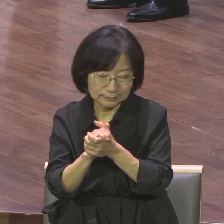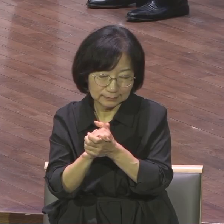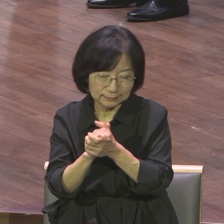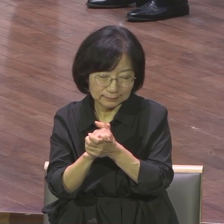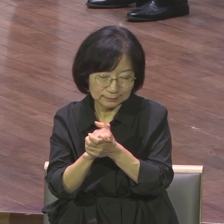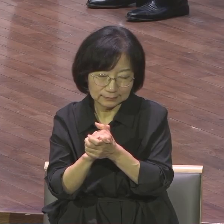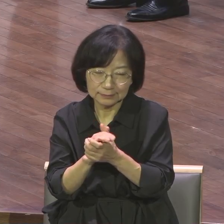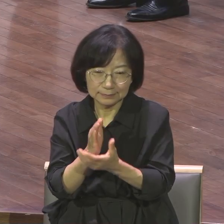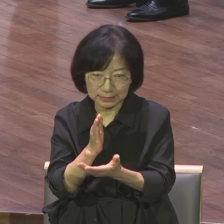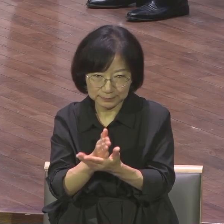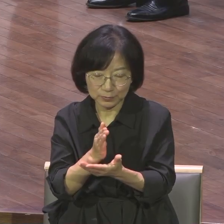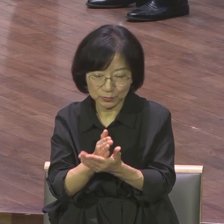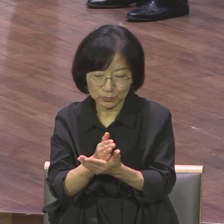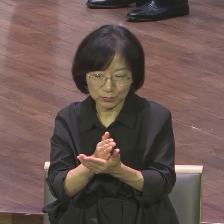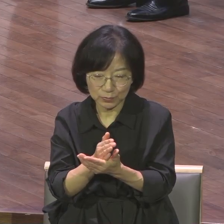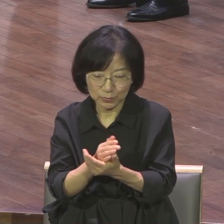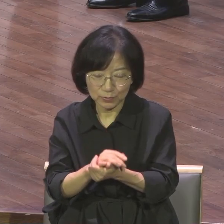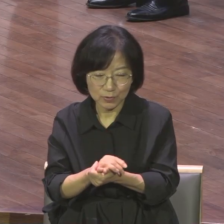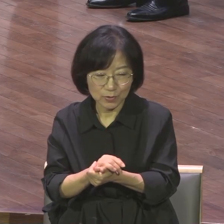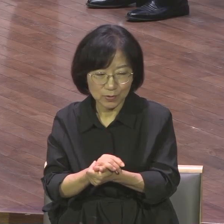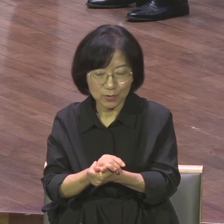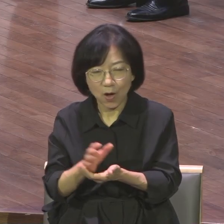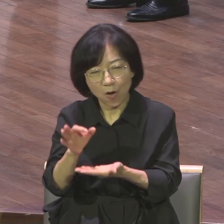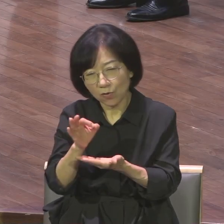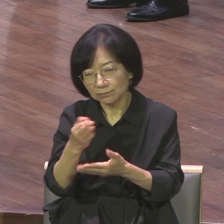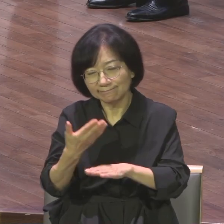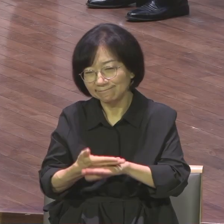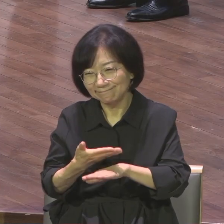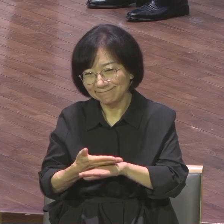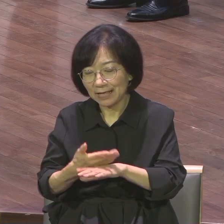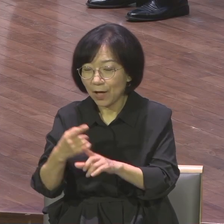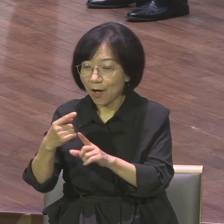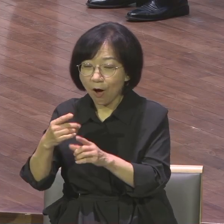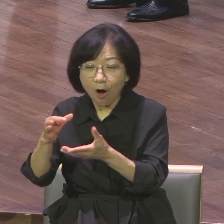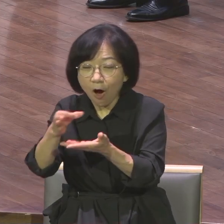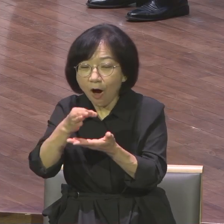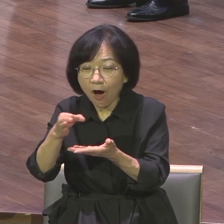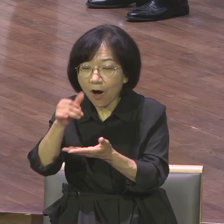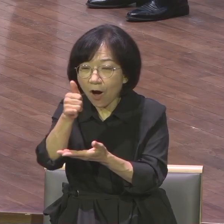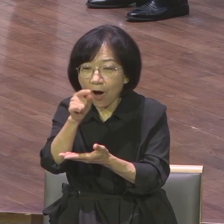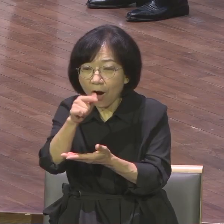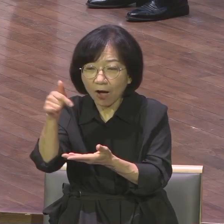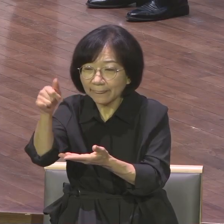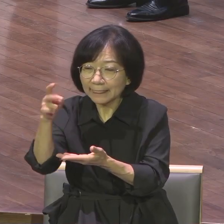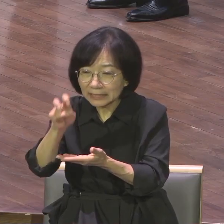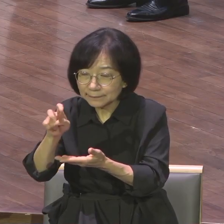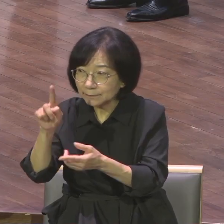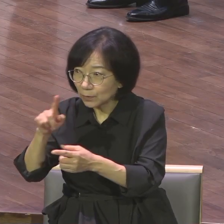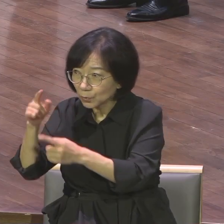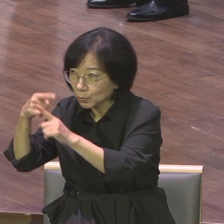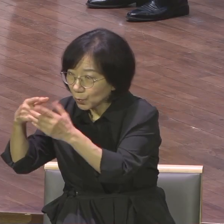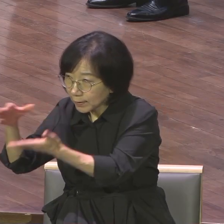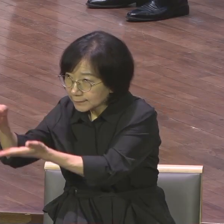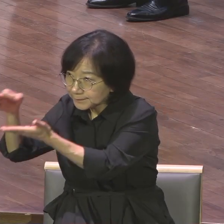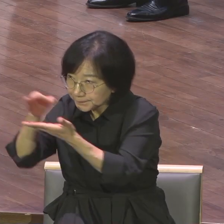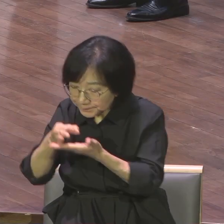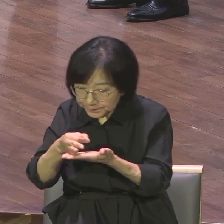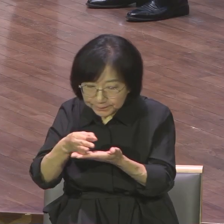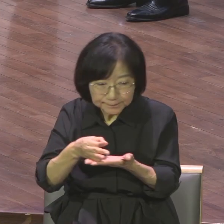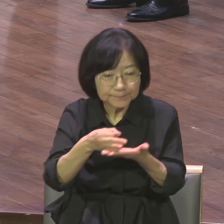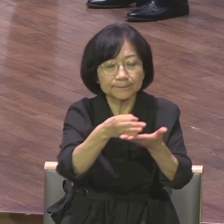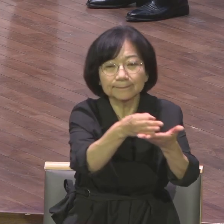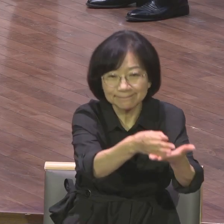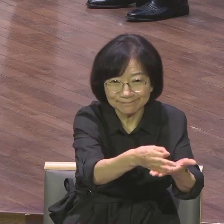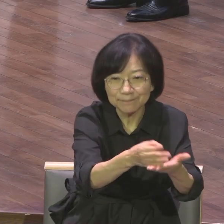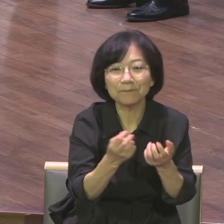아닌데 헌금은 아니에요. 헌금은 교회 하나님의 앞에 드려져서 그 헌금이 가도록 하도록. 그래서 여러분 개인적으로